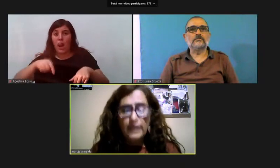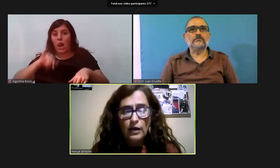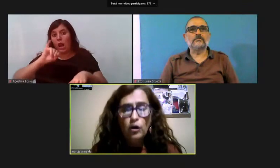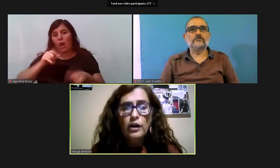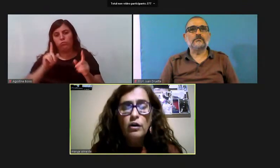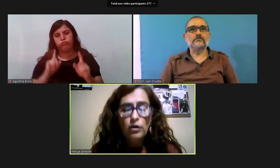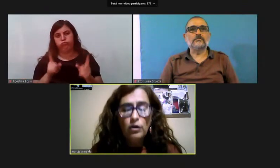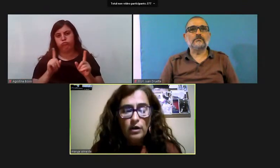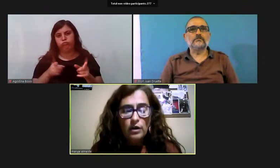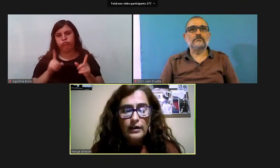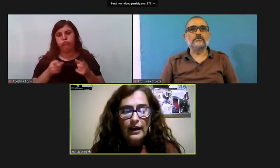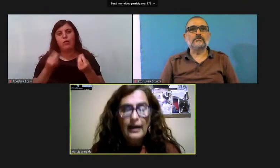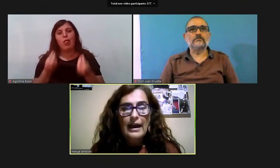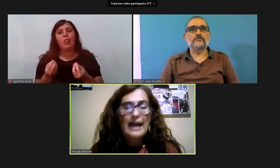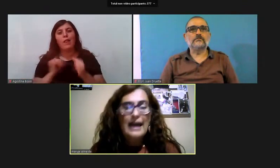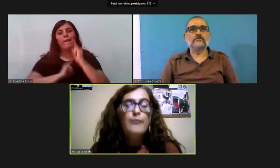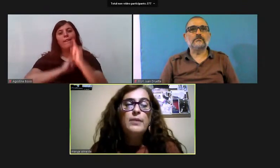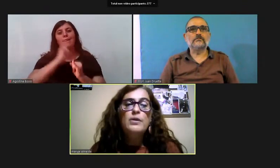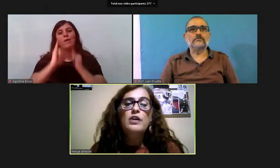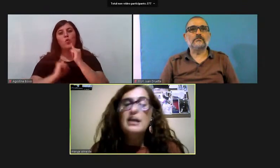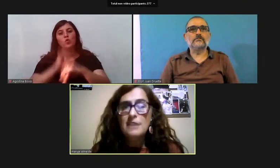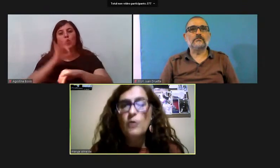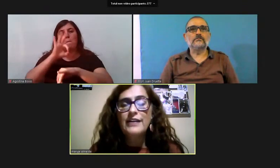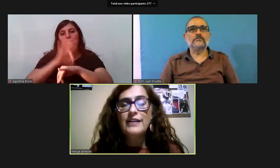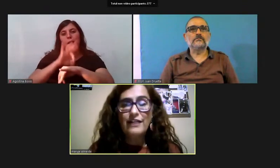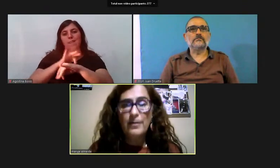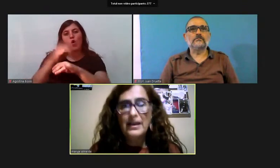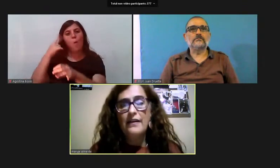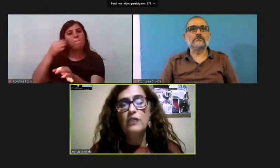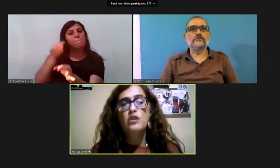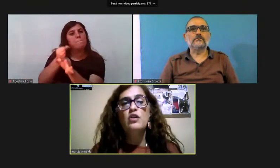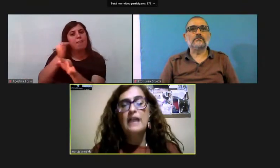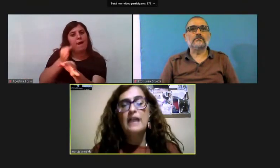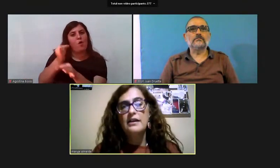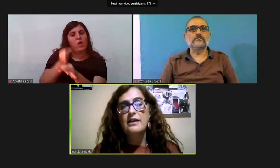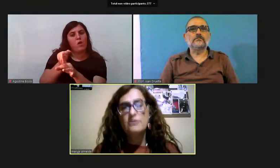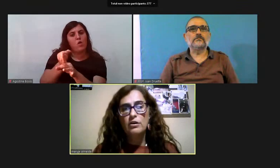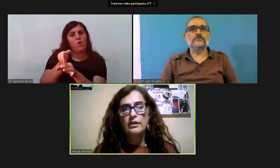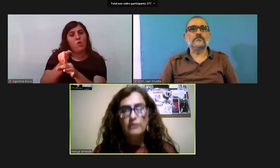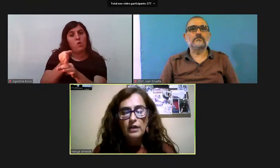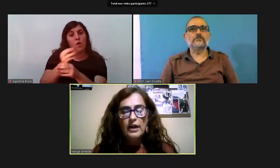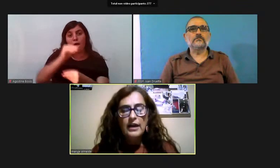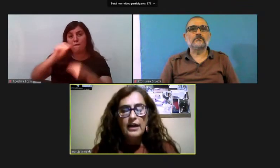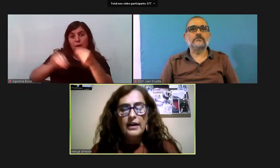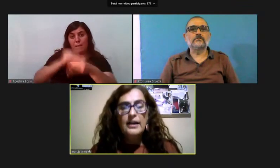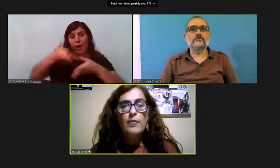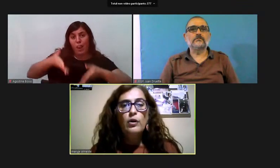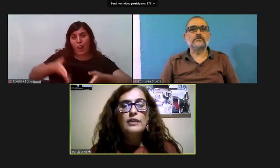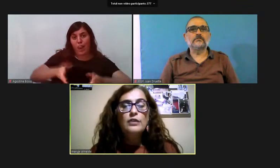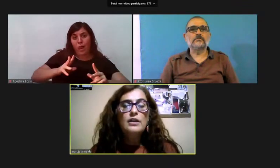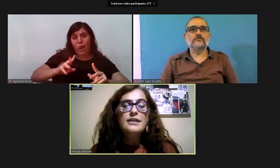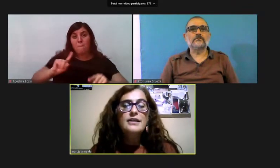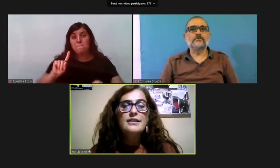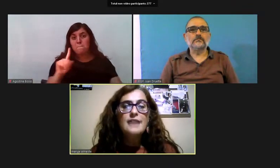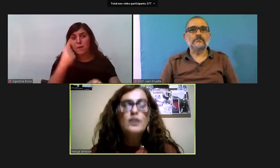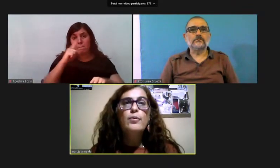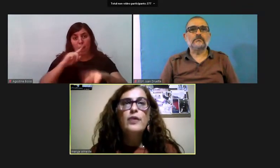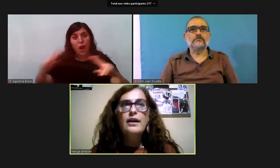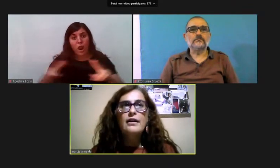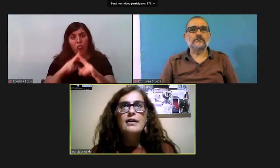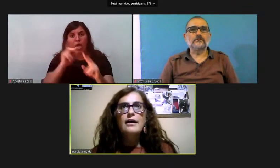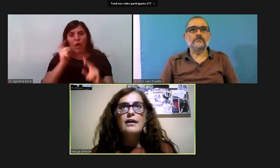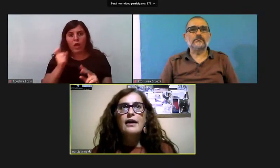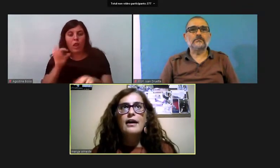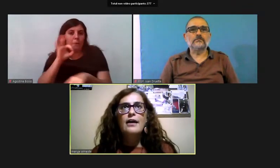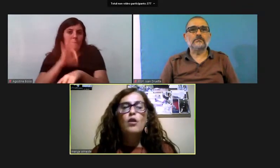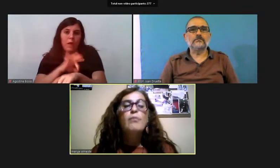y pedagógico que es el primero con el que se encuentran las familias de los niños y de las niñas sordas, ¿no? Y que por lo tanto es necesario